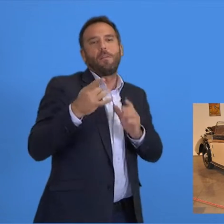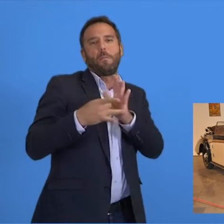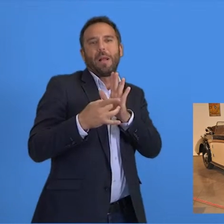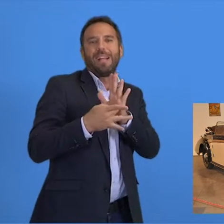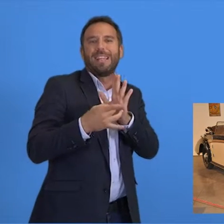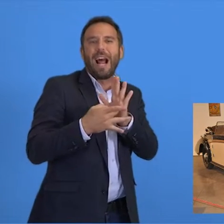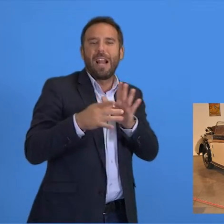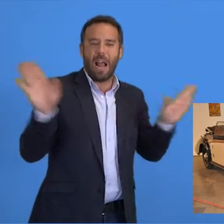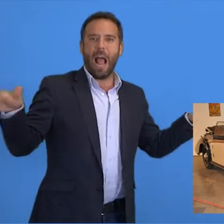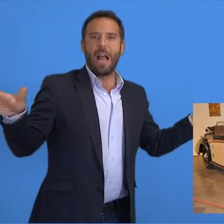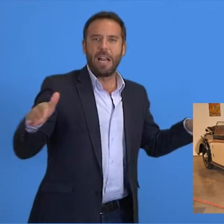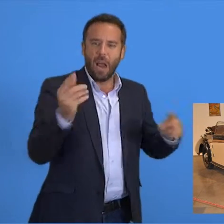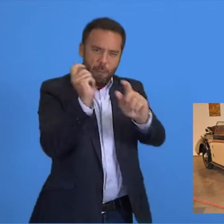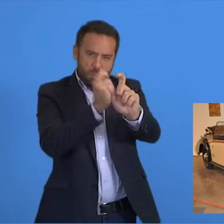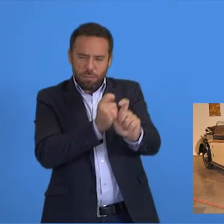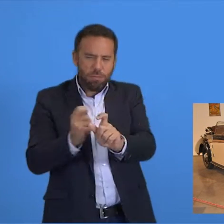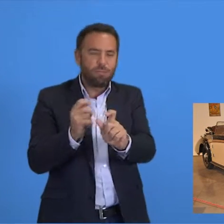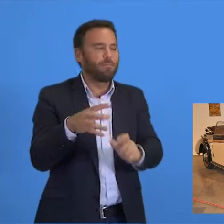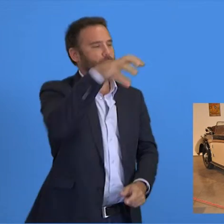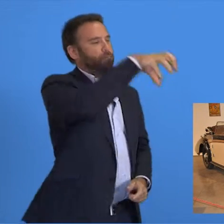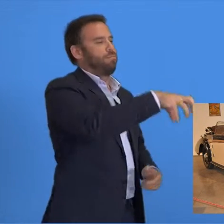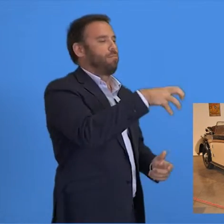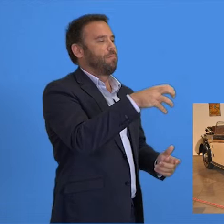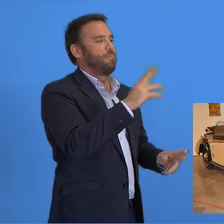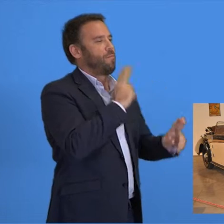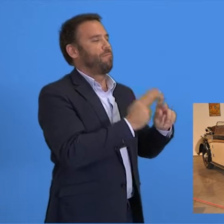resultado la impresionante mascota de cristal llamada el águila